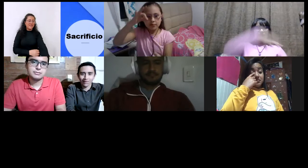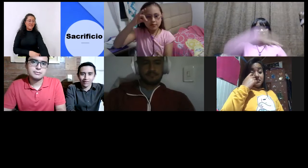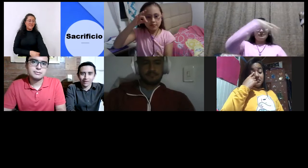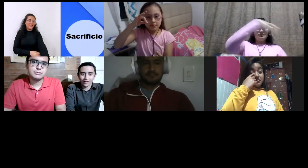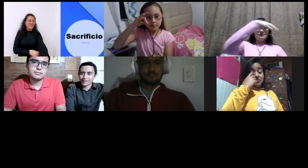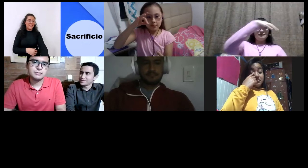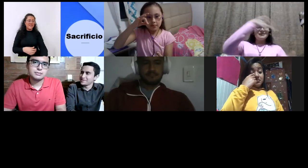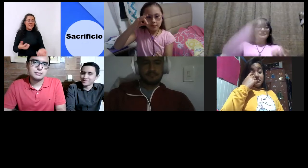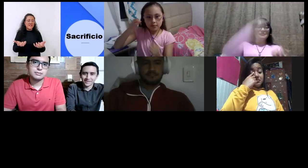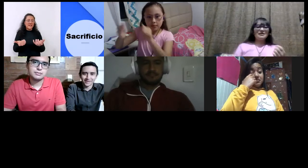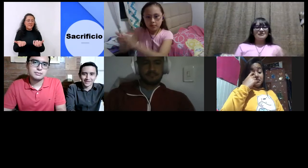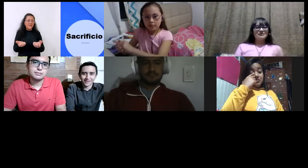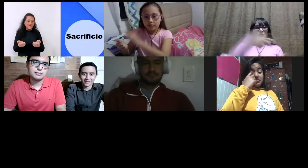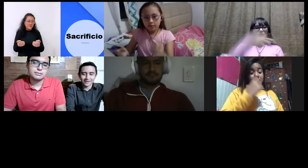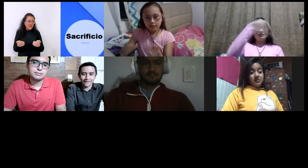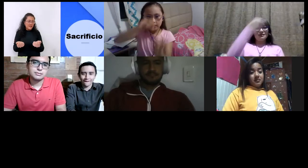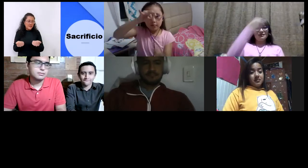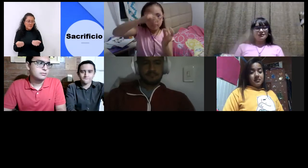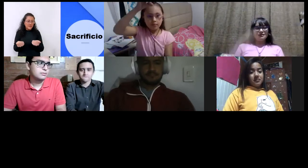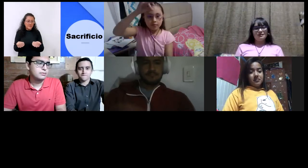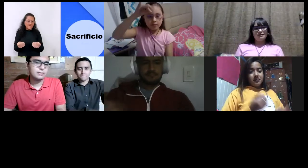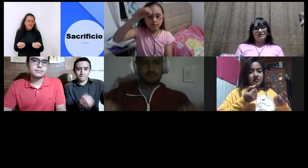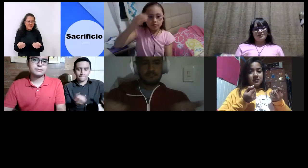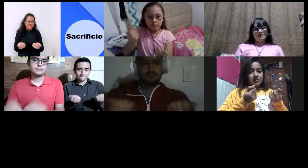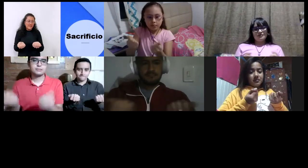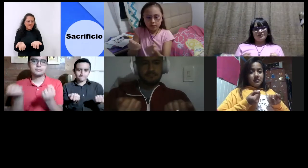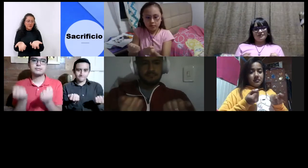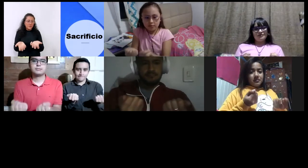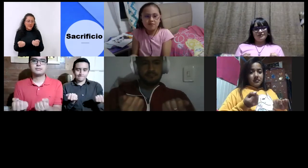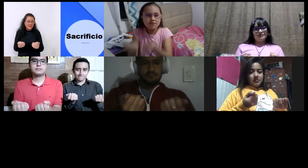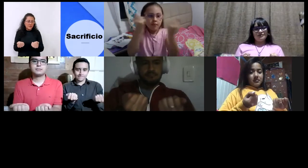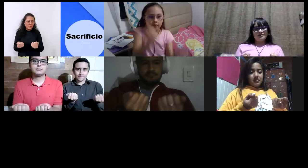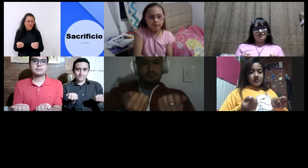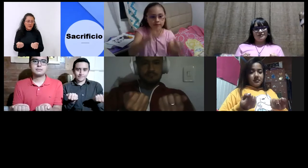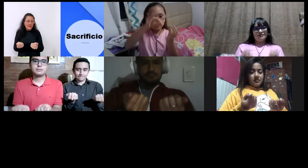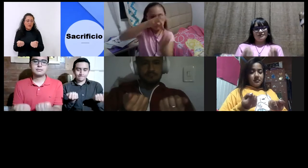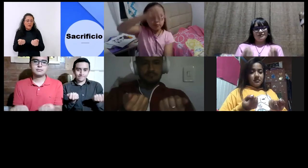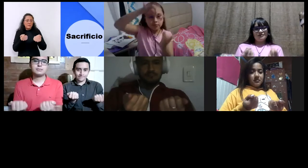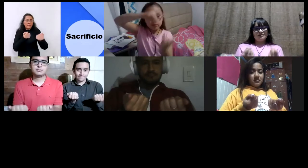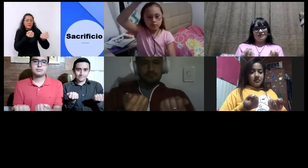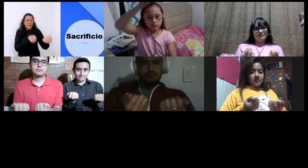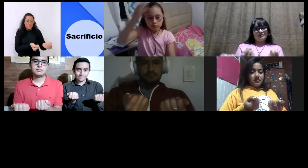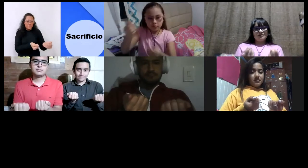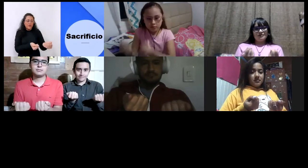Sacrificio. Sacrificio viene en las manos al frente, como que estás cogiendo algo, lo